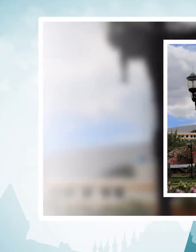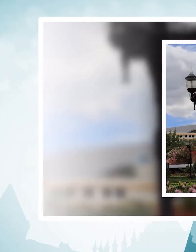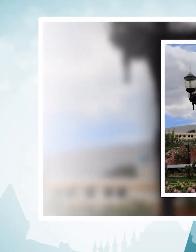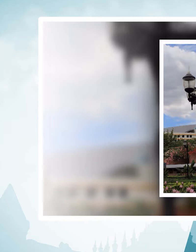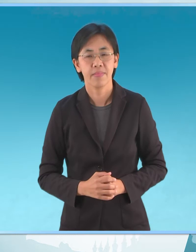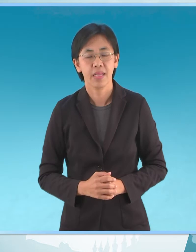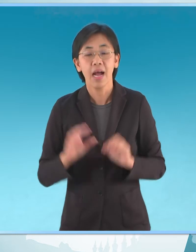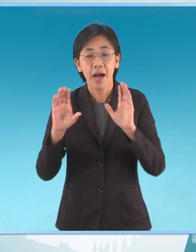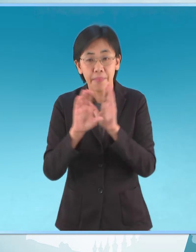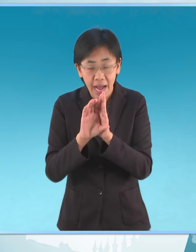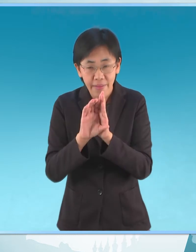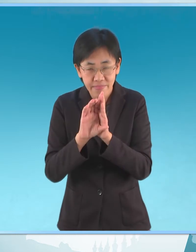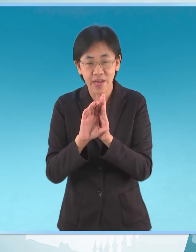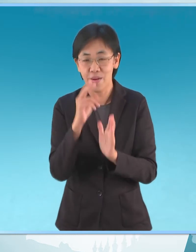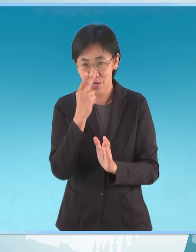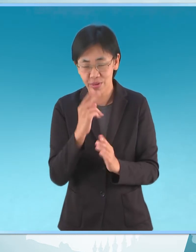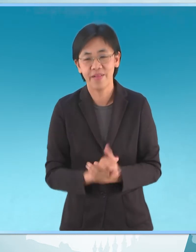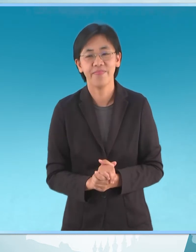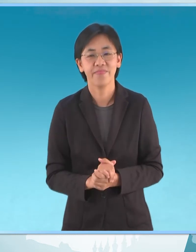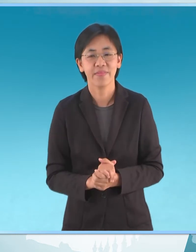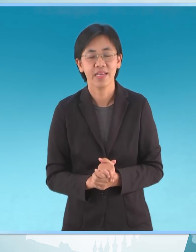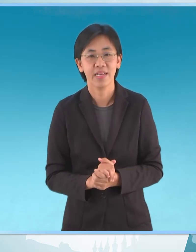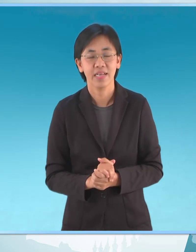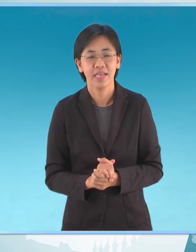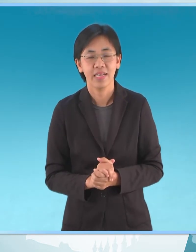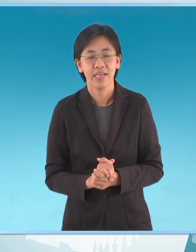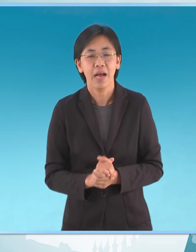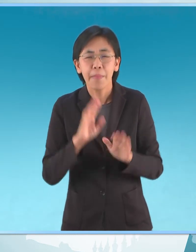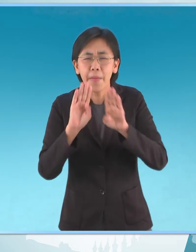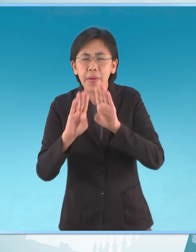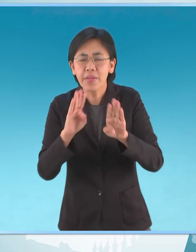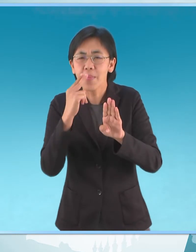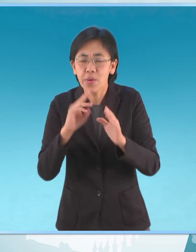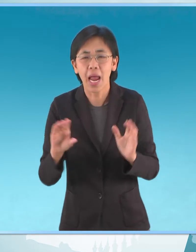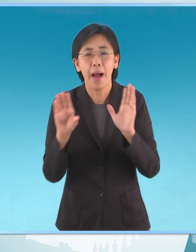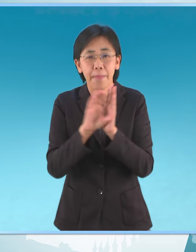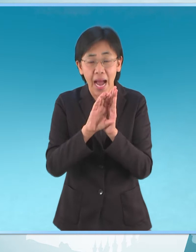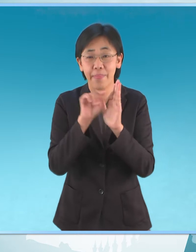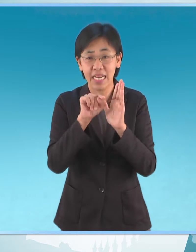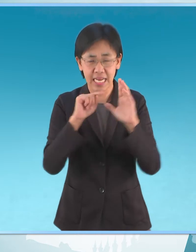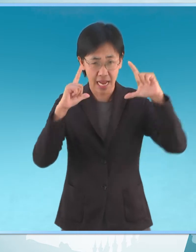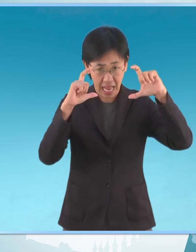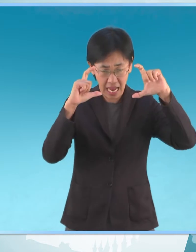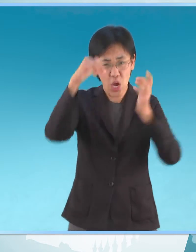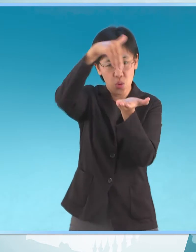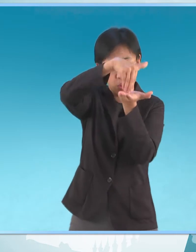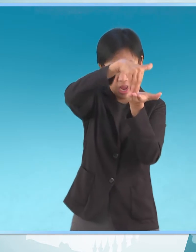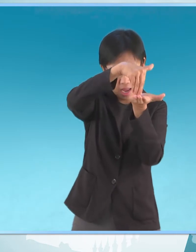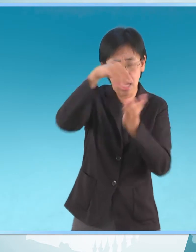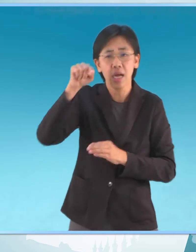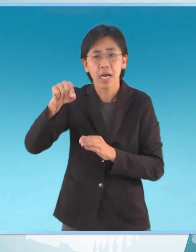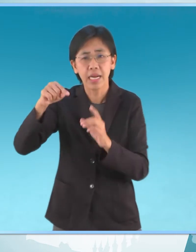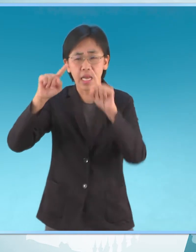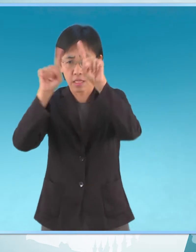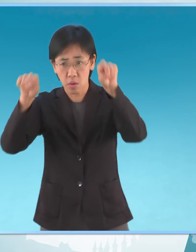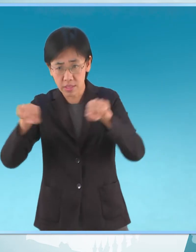ครับทีนี้เราก็มาดูว่าระหว่างรูปที่เป็นอยู่กลางภาพเนี่ยเทียบกับรูปที่เราวางไว้ในจุดตัด